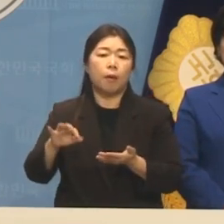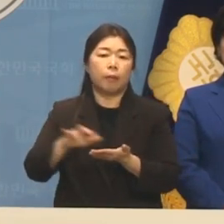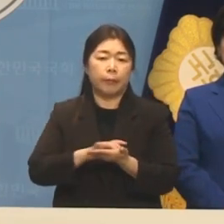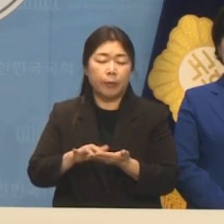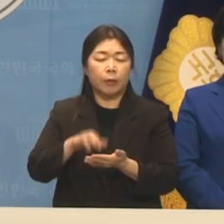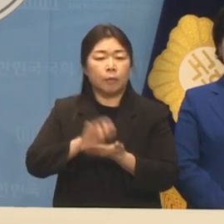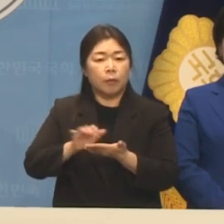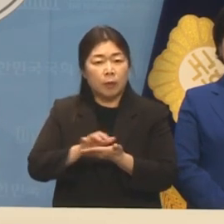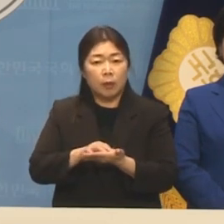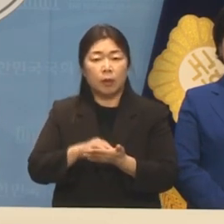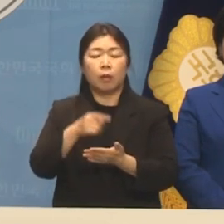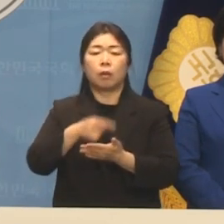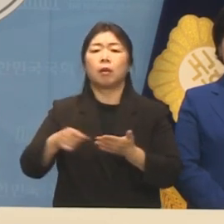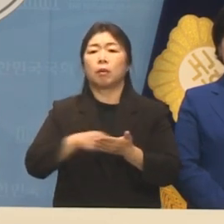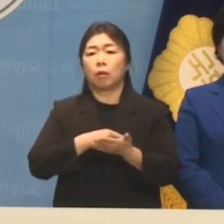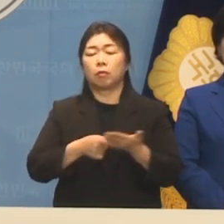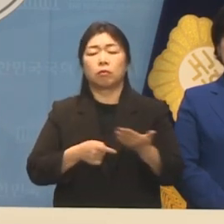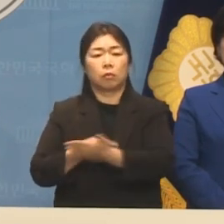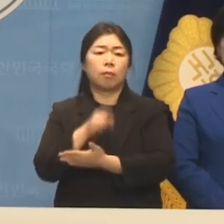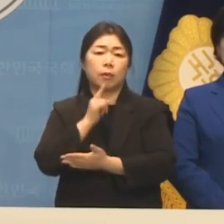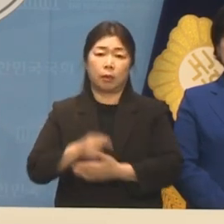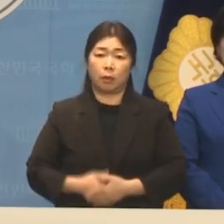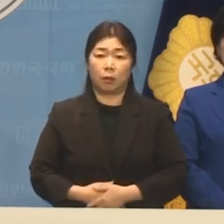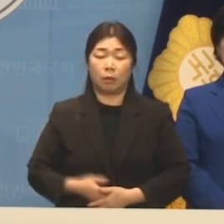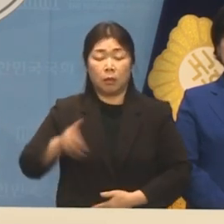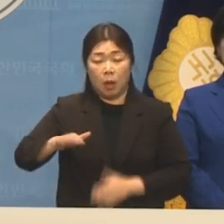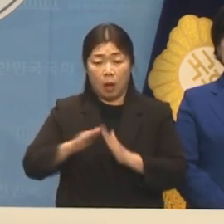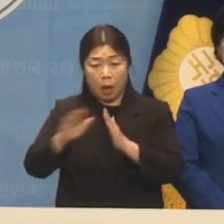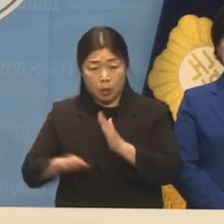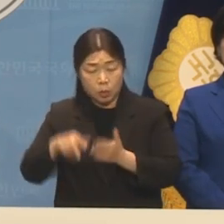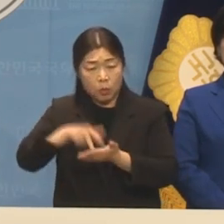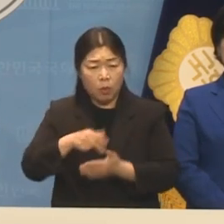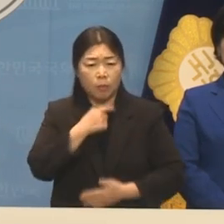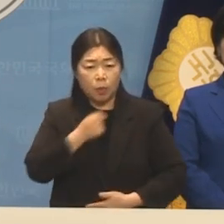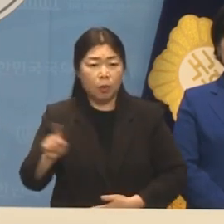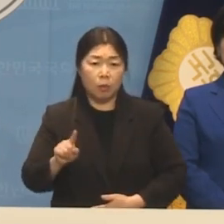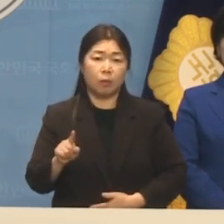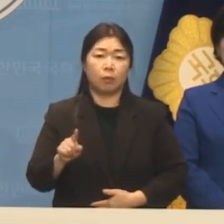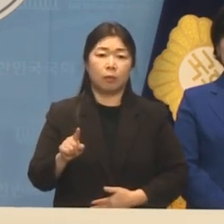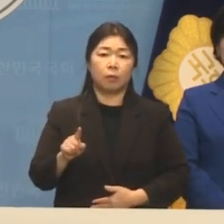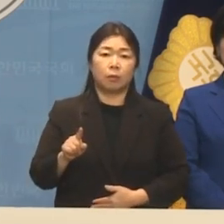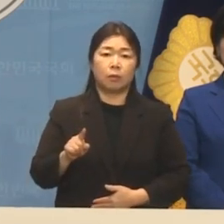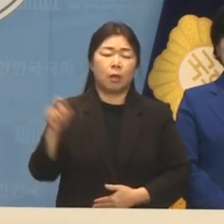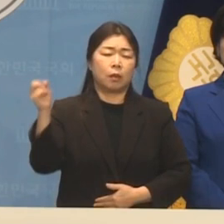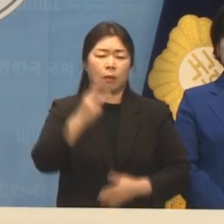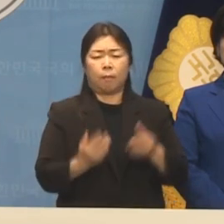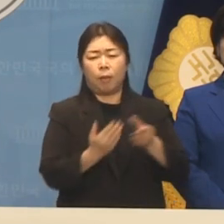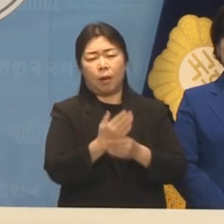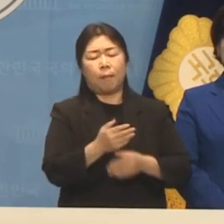철저한 재발 방지 대책입니다. 유가족이 대가를 바라고 있다는 식으로 몰고 가는 것은